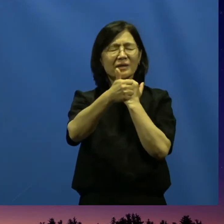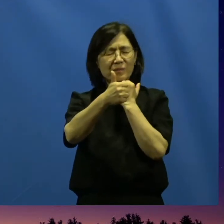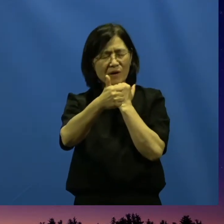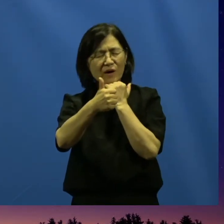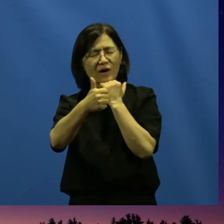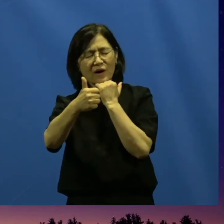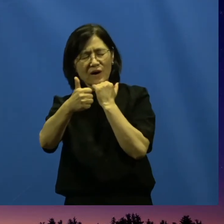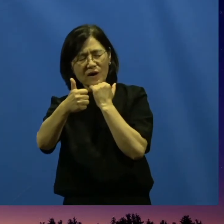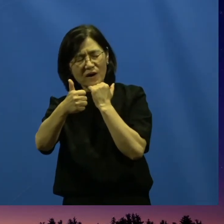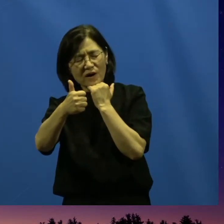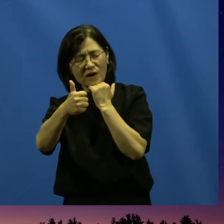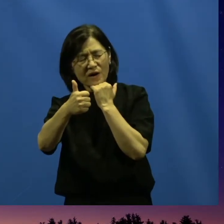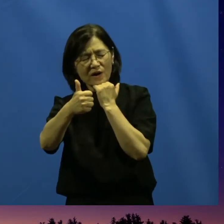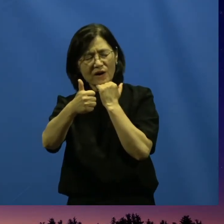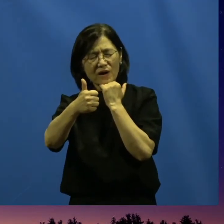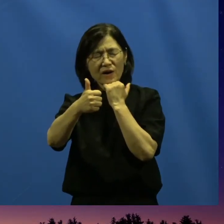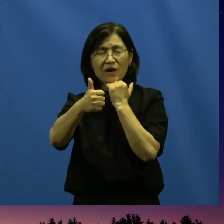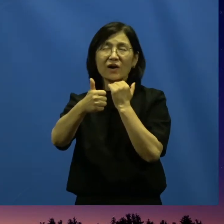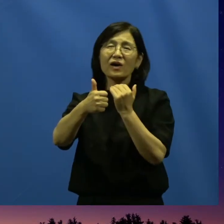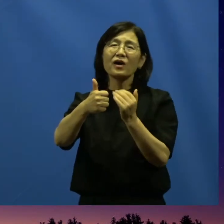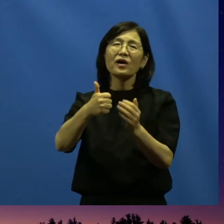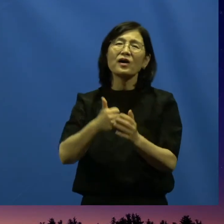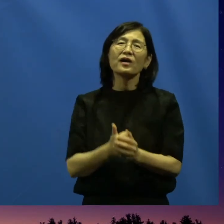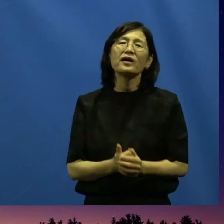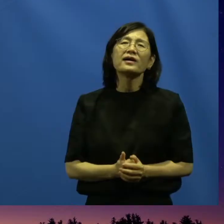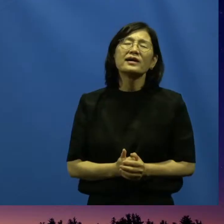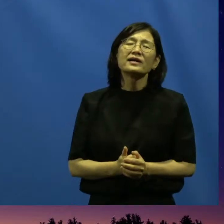기다리며. 한번 합시다. 사랑합니다 내 아버지.